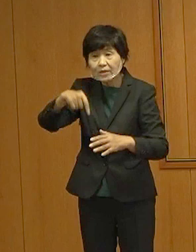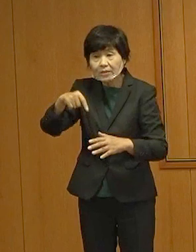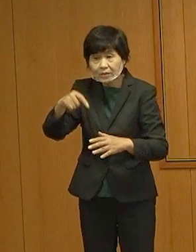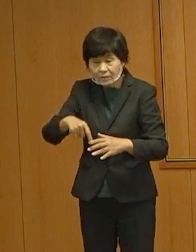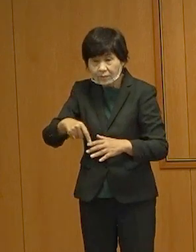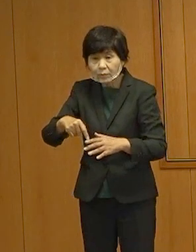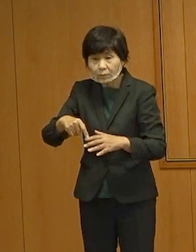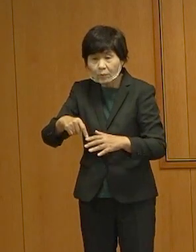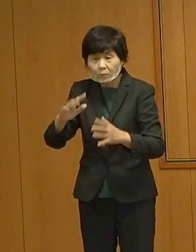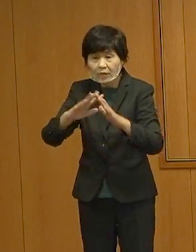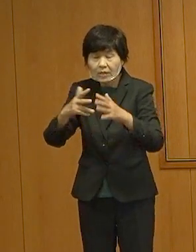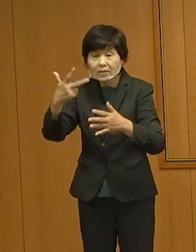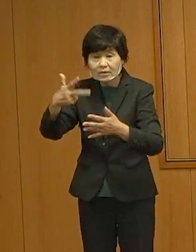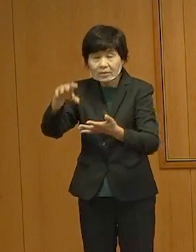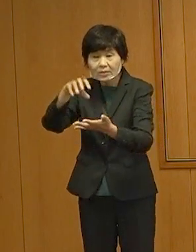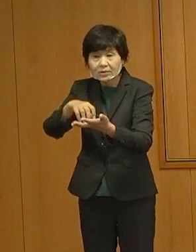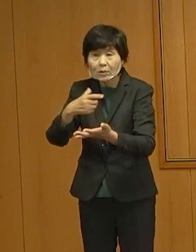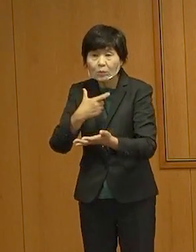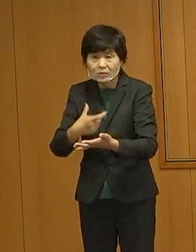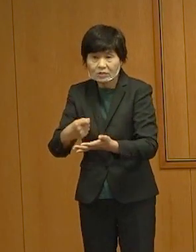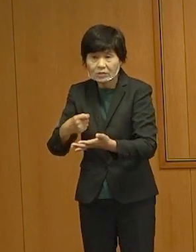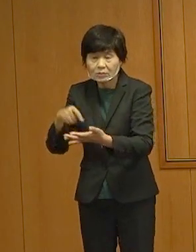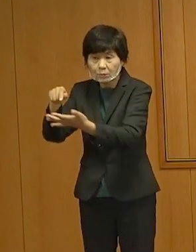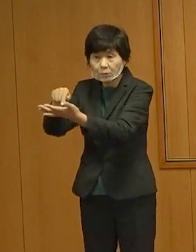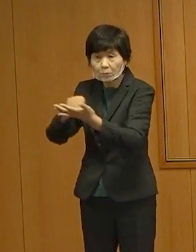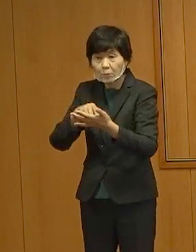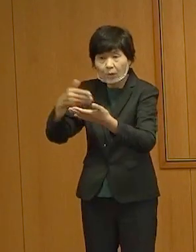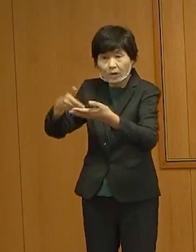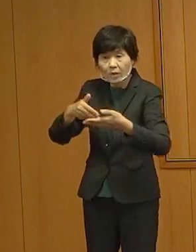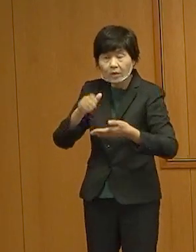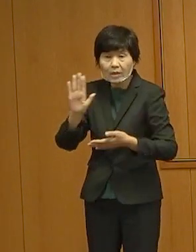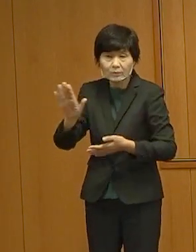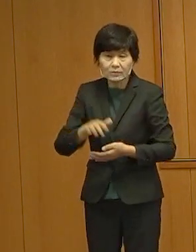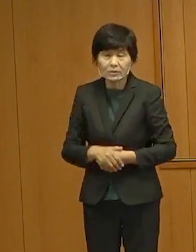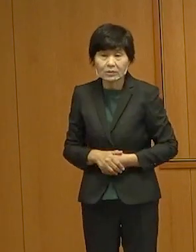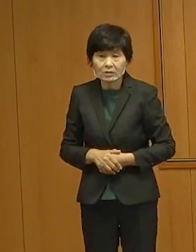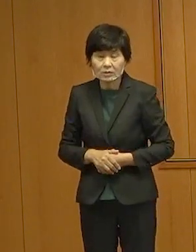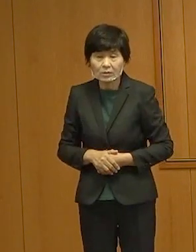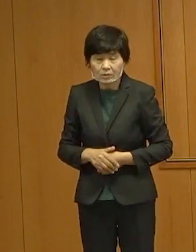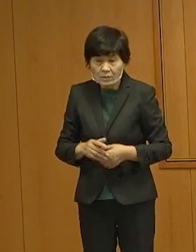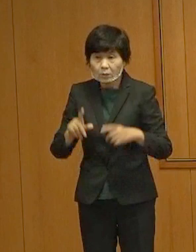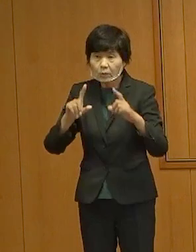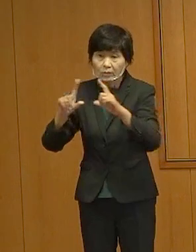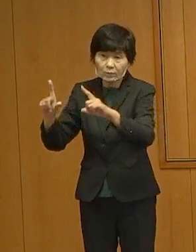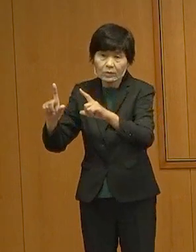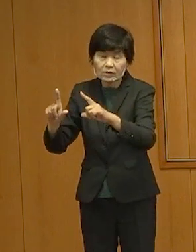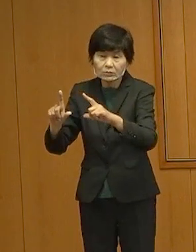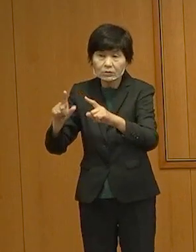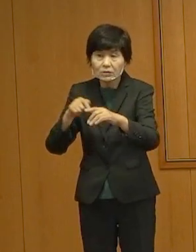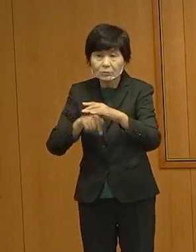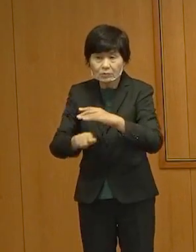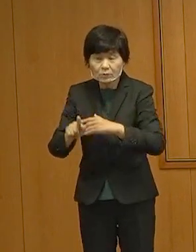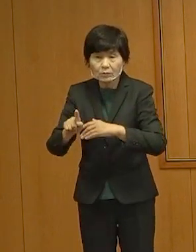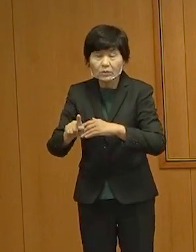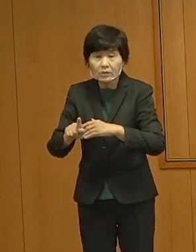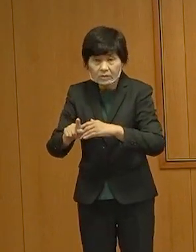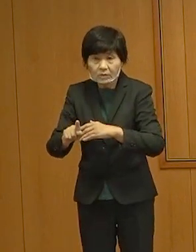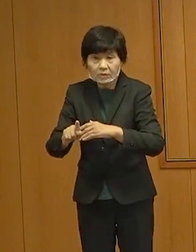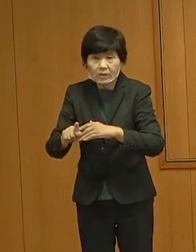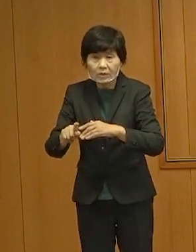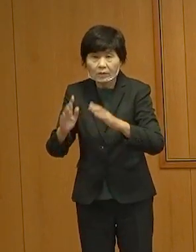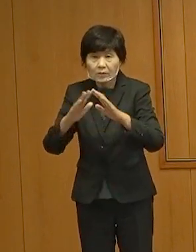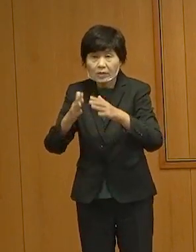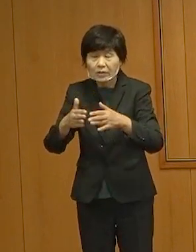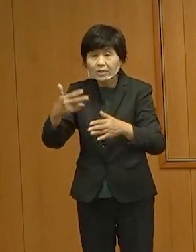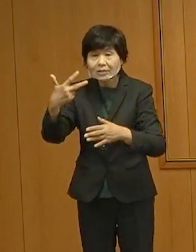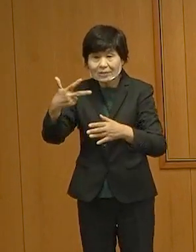してほしいという要請がありました。で、このことに応えるということで、宮崎市も戦略推進会